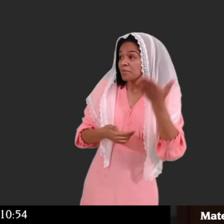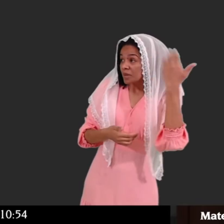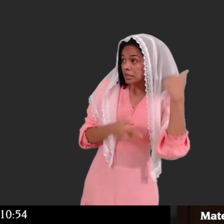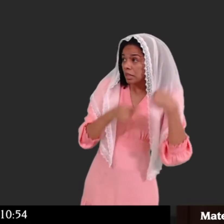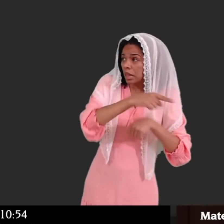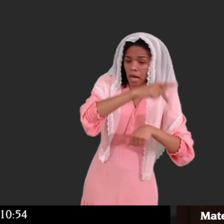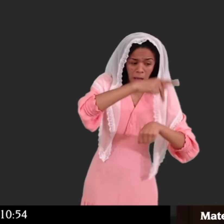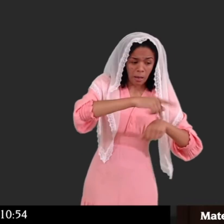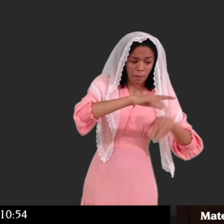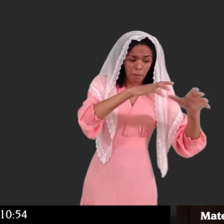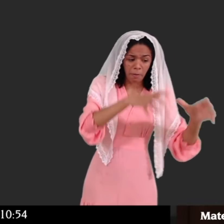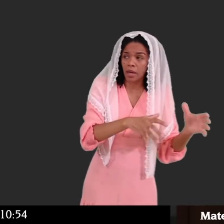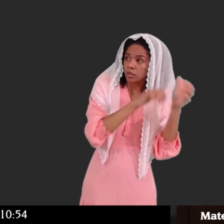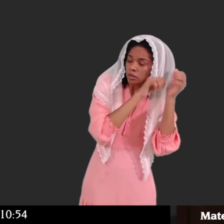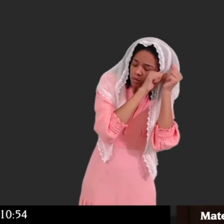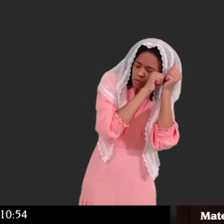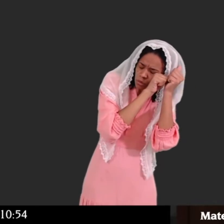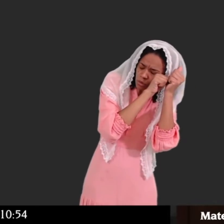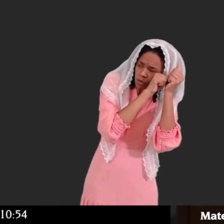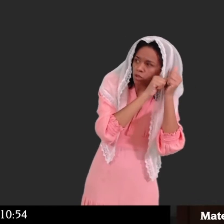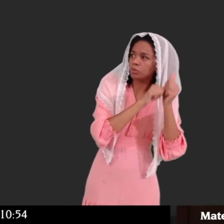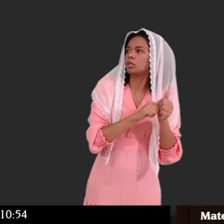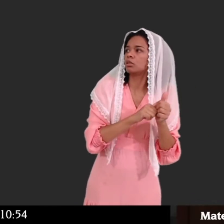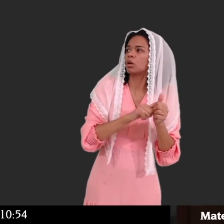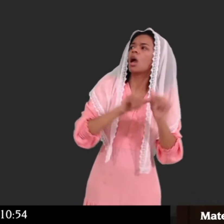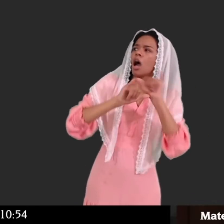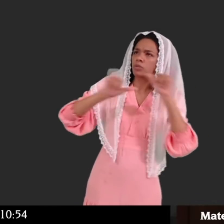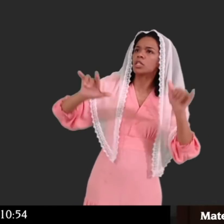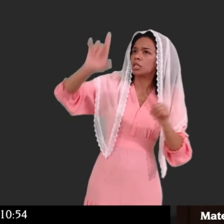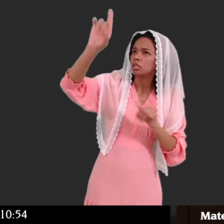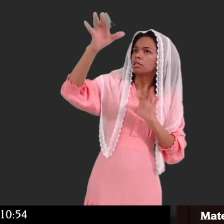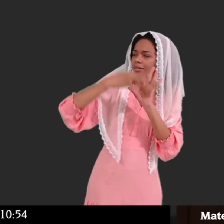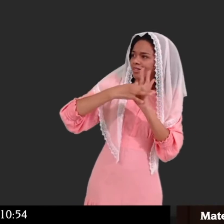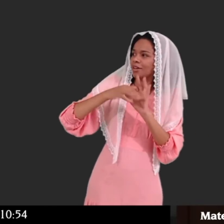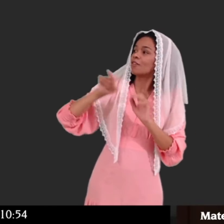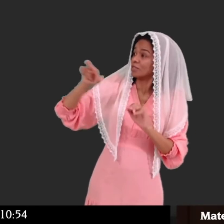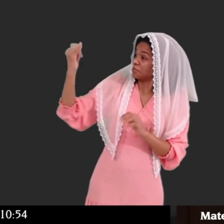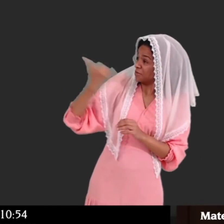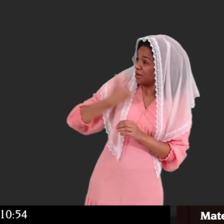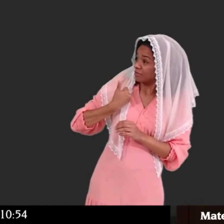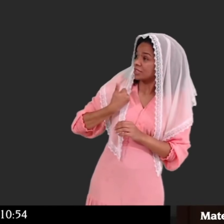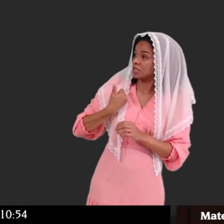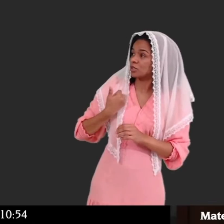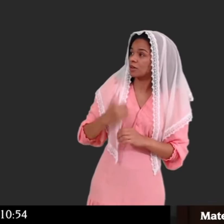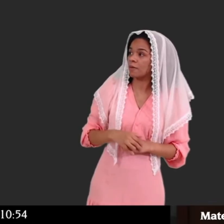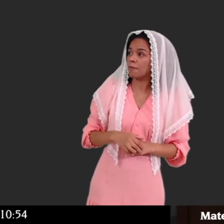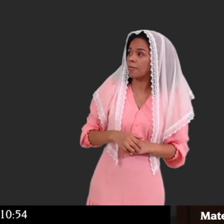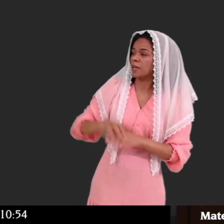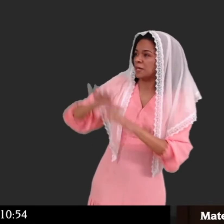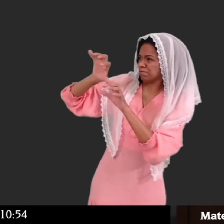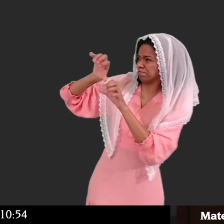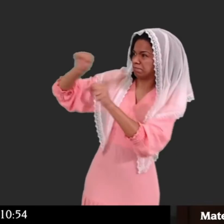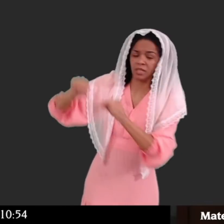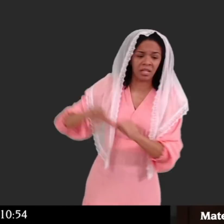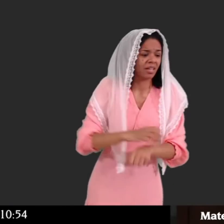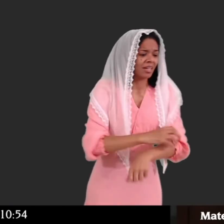visões terríveis e falei que esse Deus ia ser meu Deus, você é mensageiro dele. Me larga que a luz da